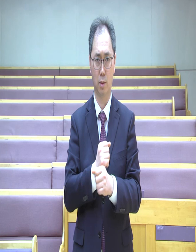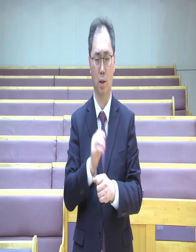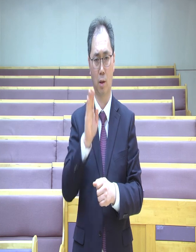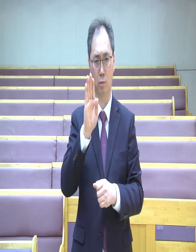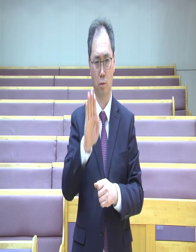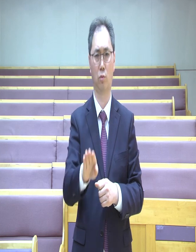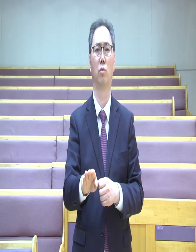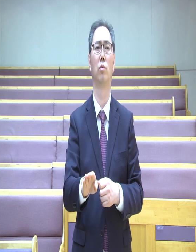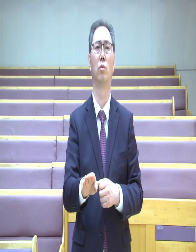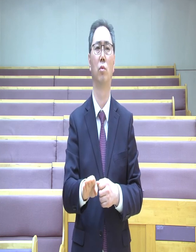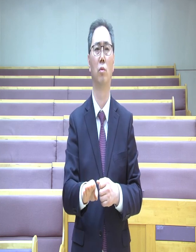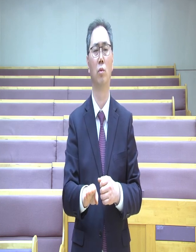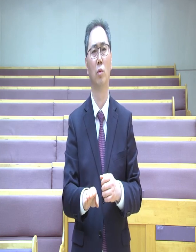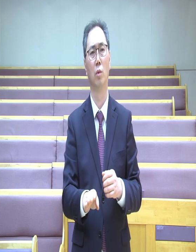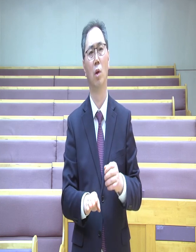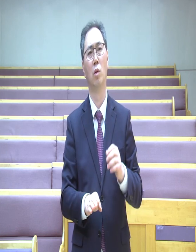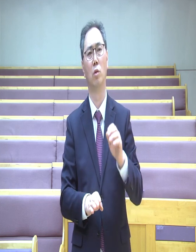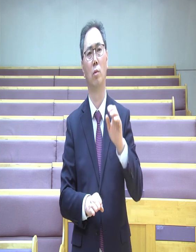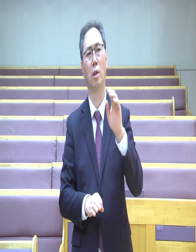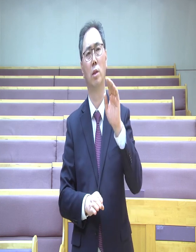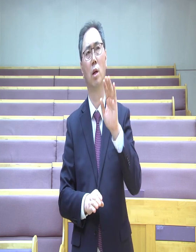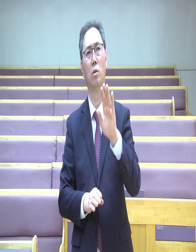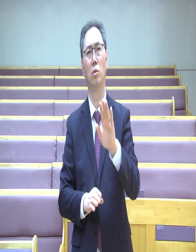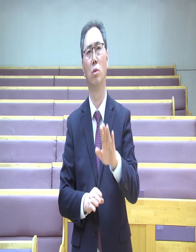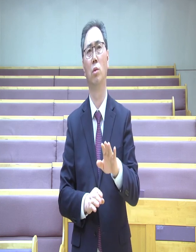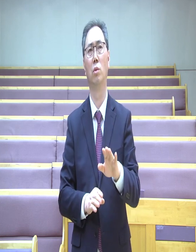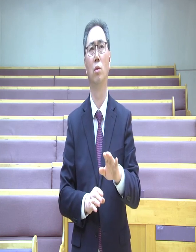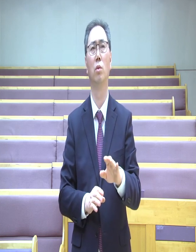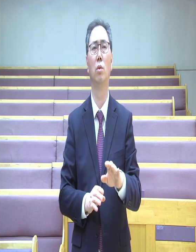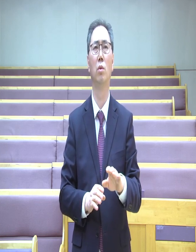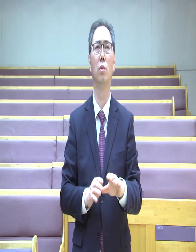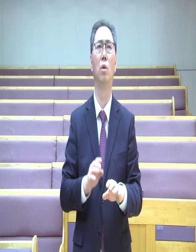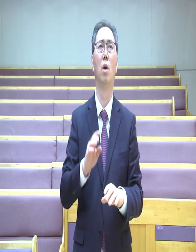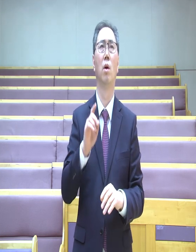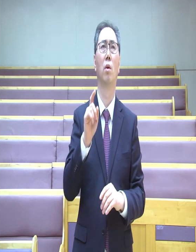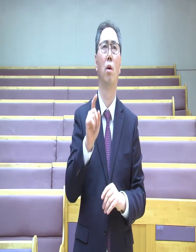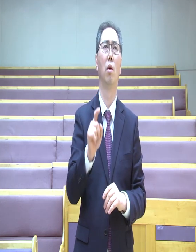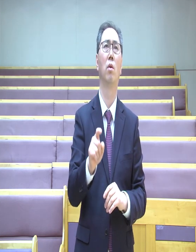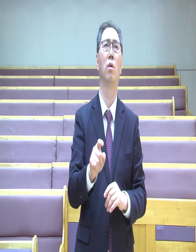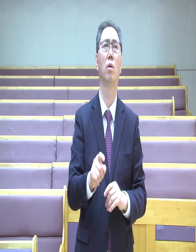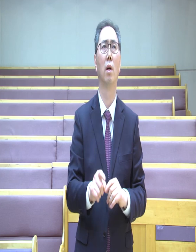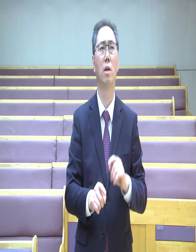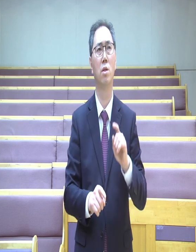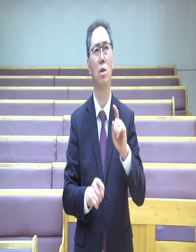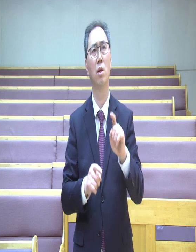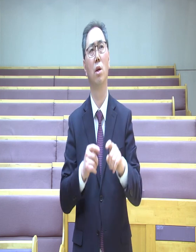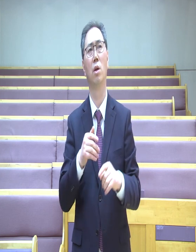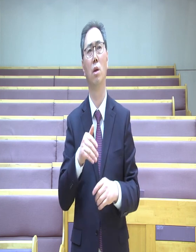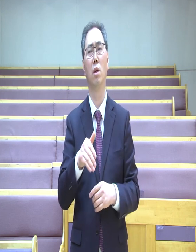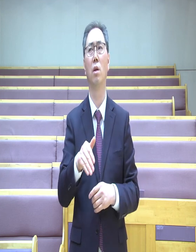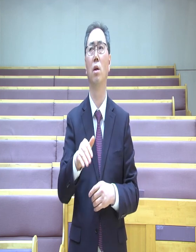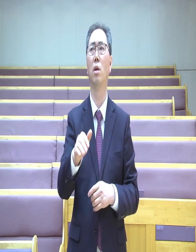길이라네. 한 발자국 두 발자국